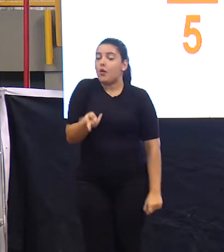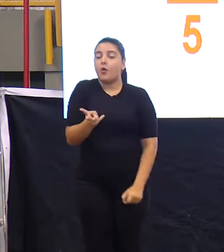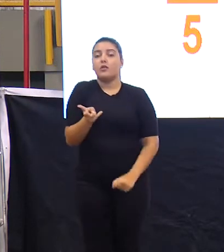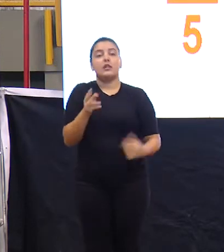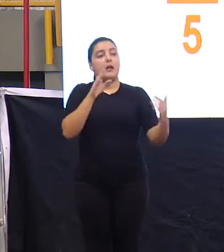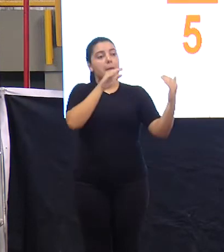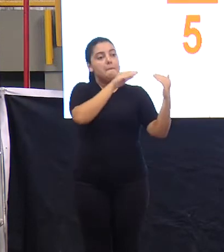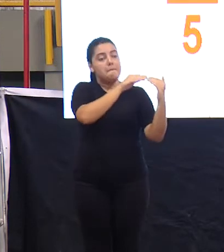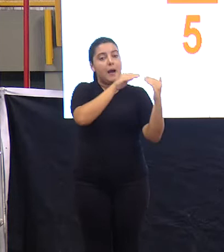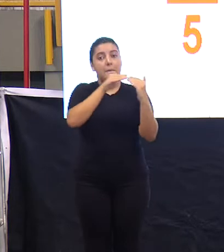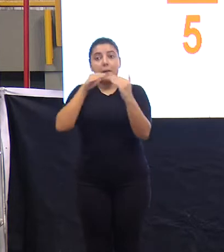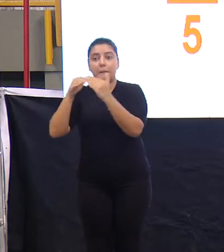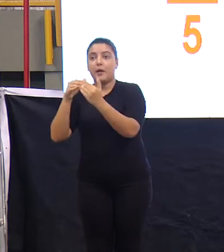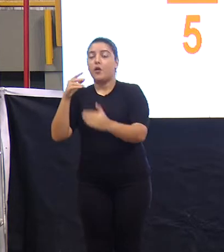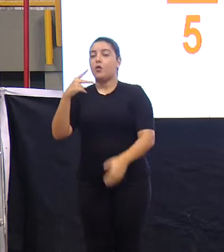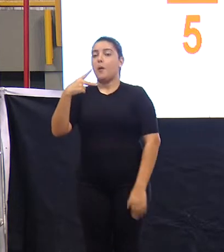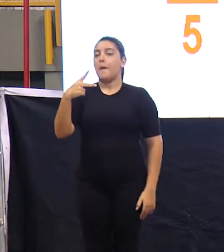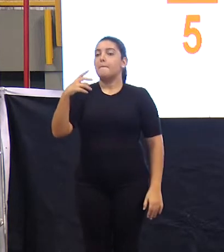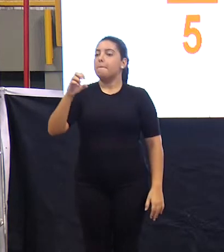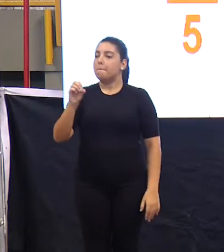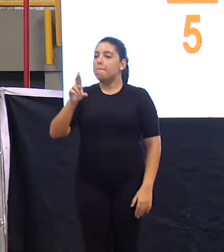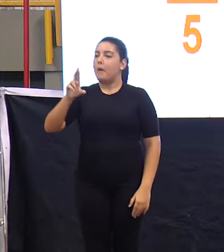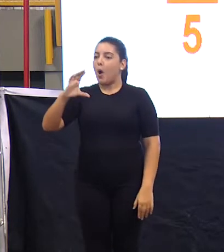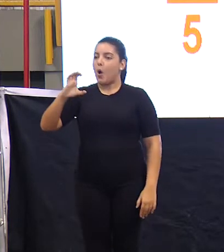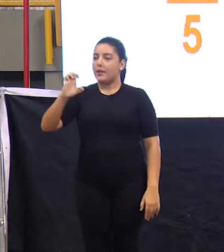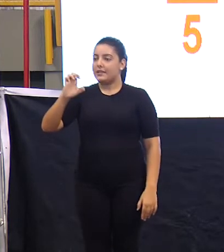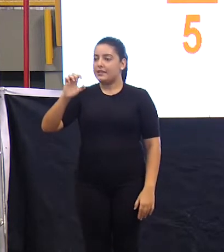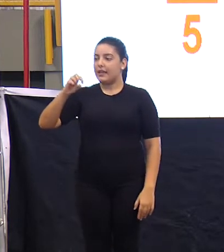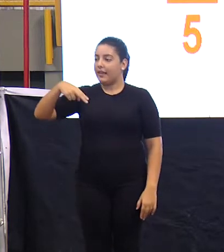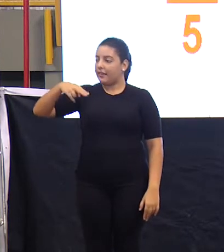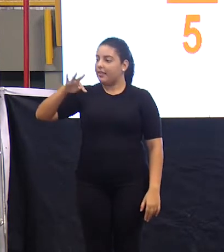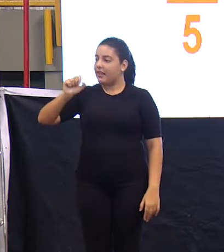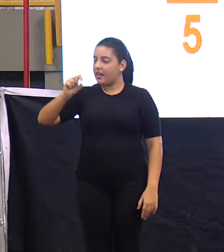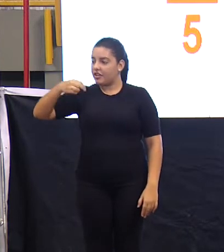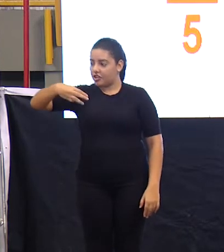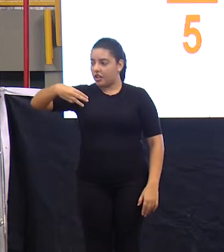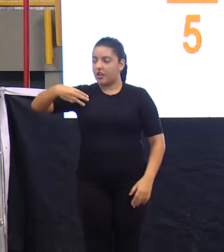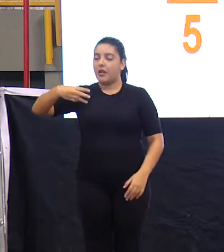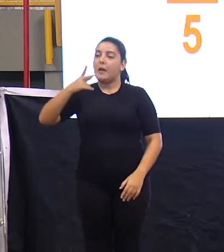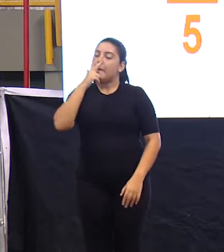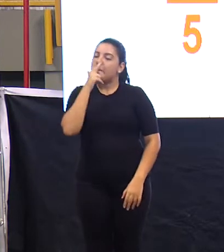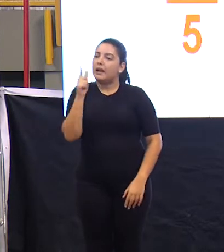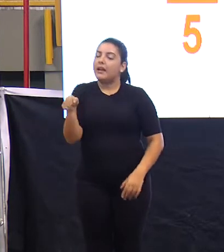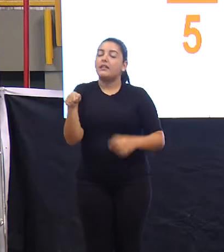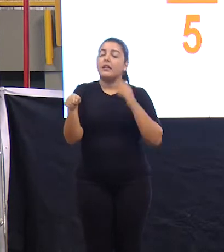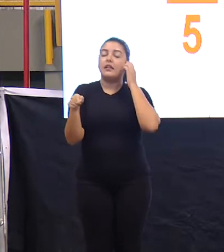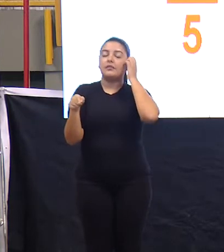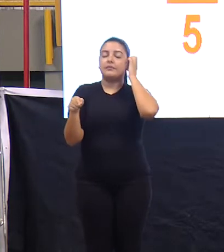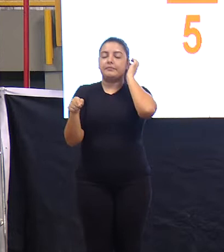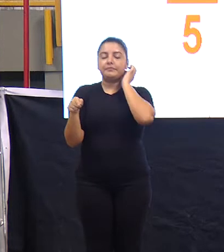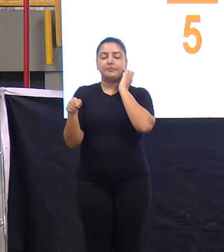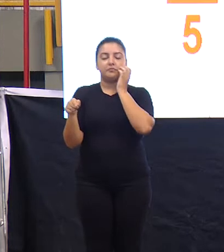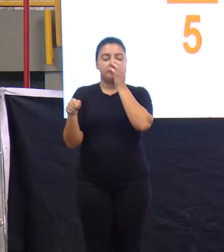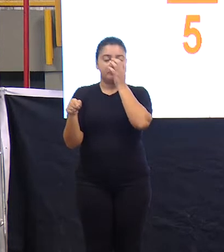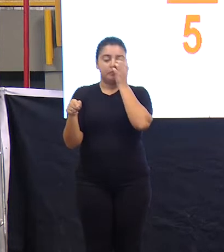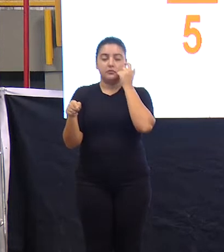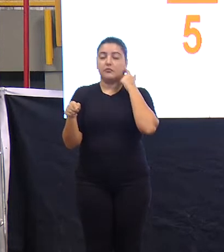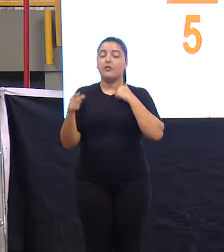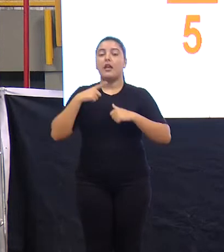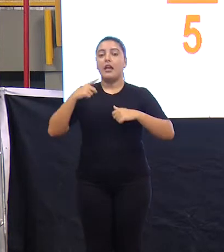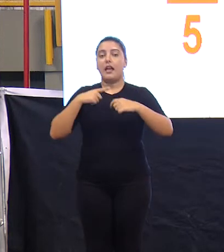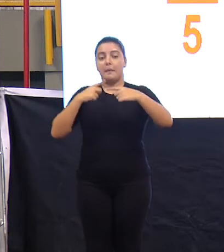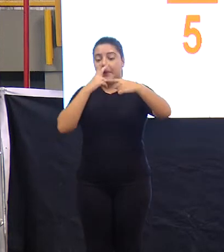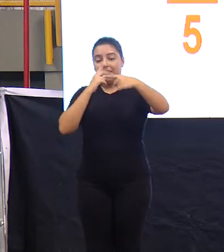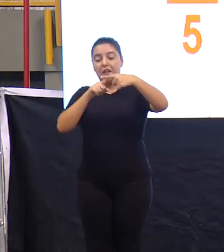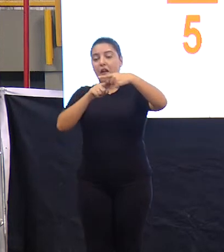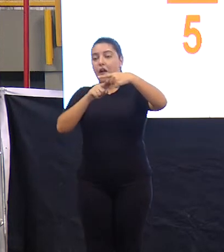de porcentagem. A porcentagem não é nada mais, nada menos do que uma